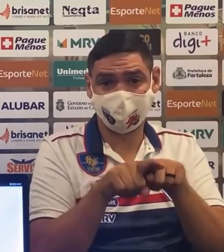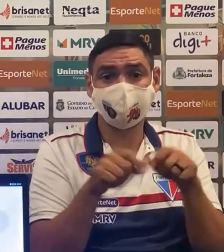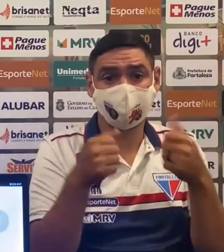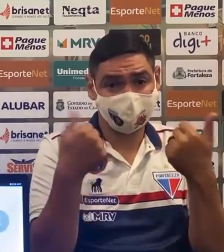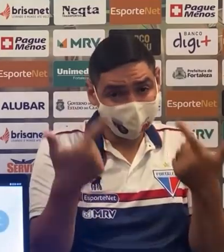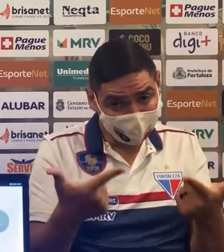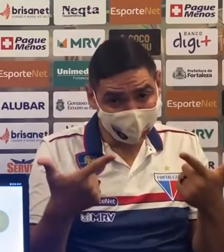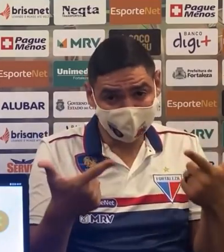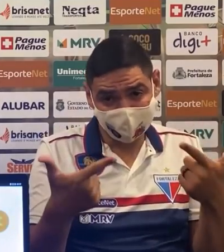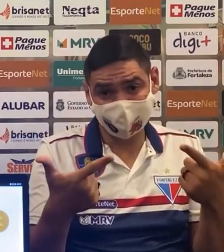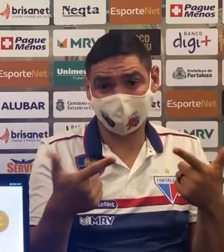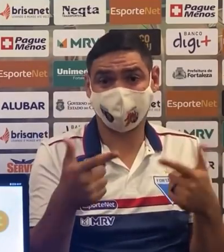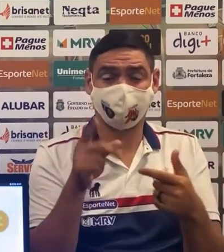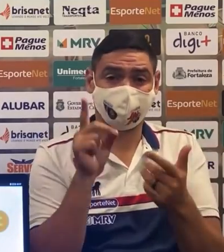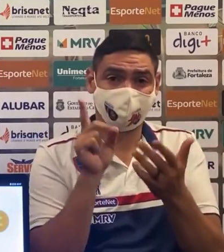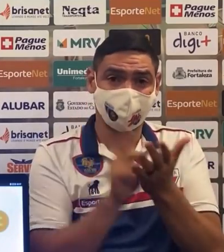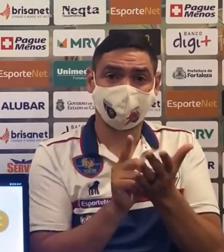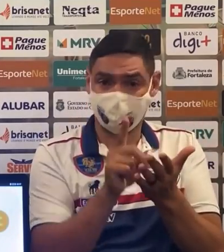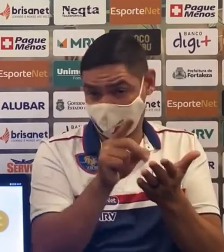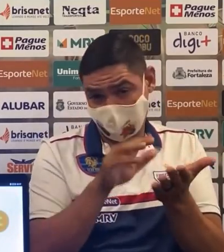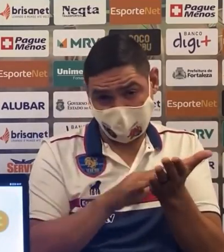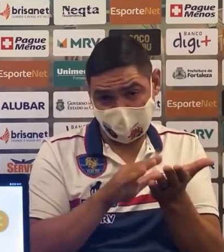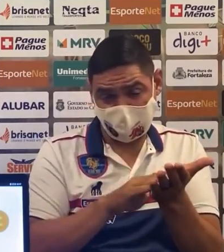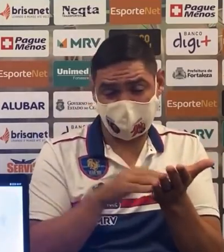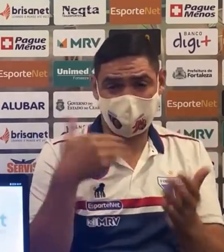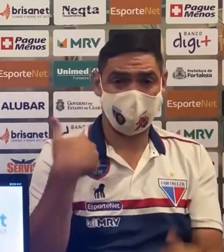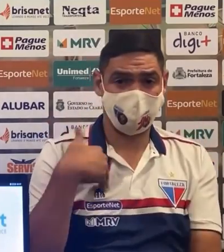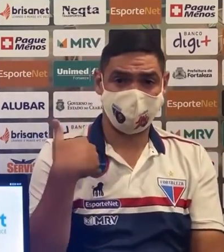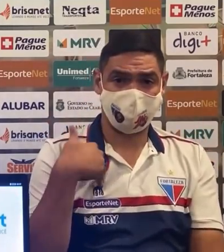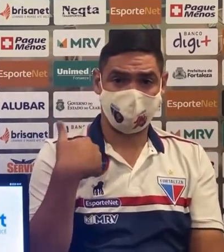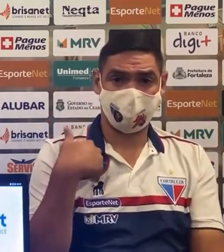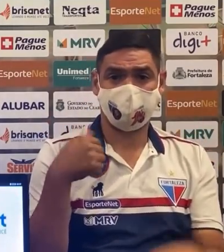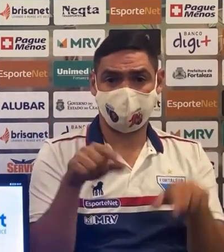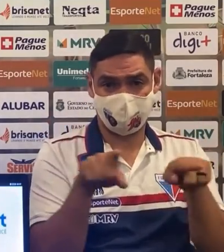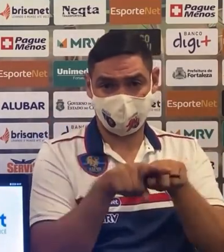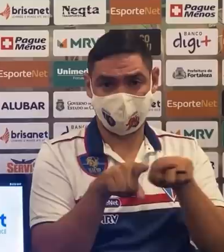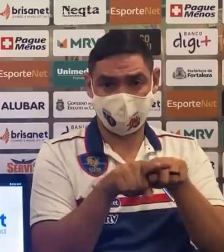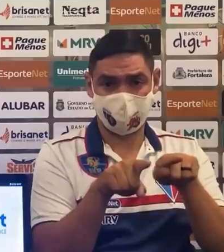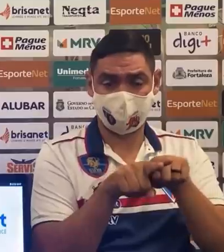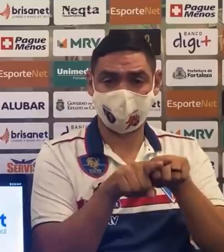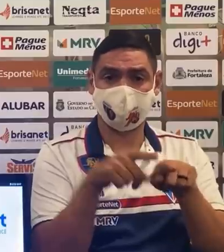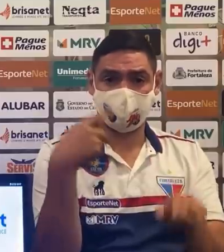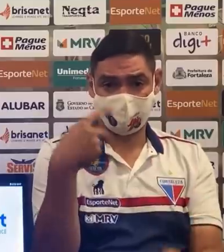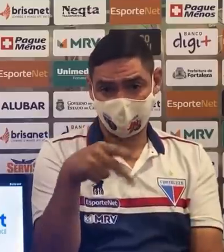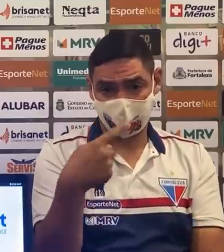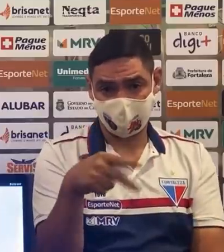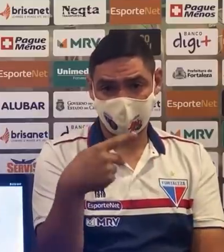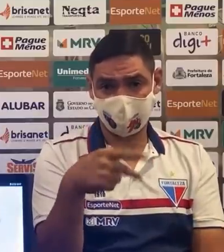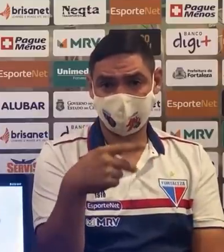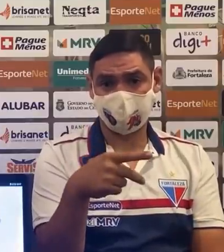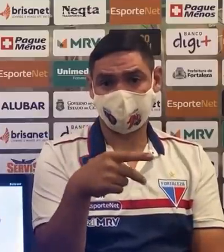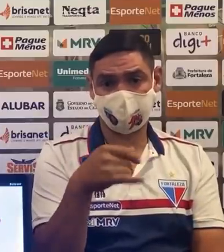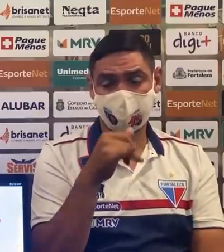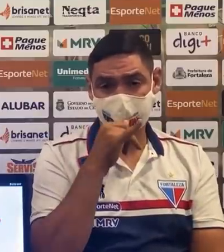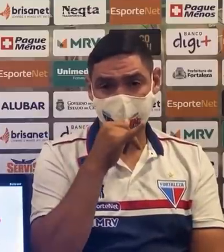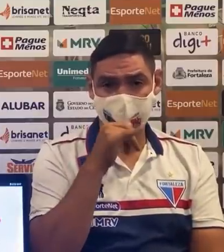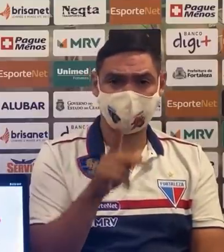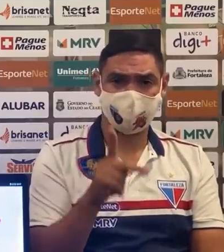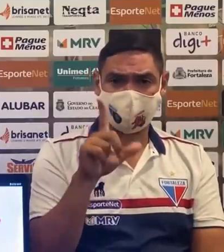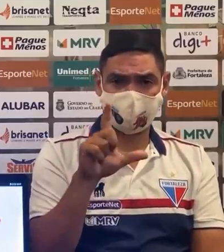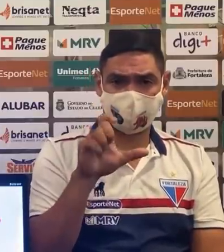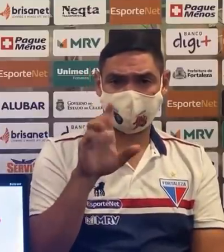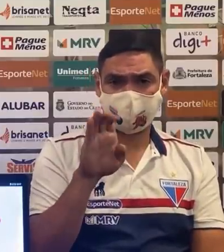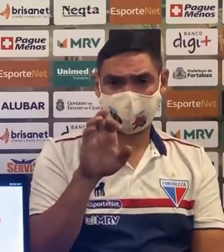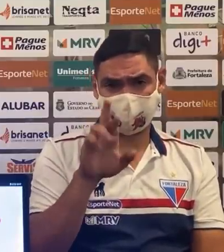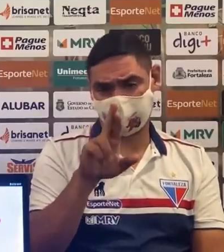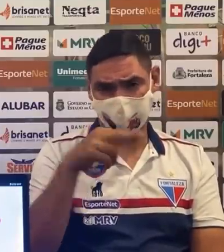mérito também para o adversário. Porque não só a construção da jogada, mas também a finalização do Kleber. Ele teve todo o mérito de